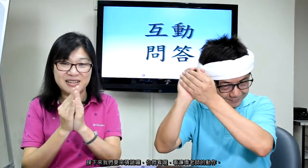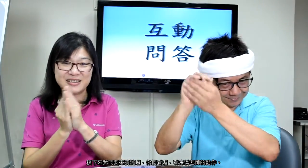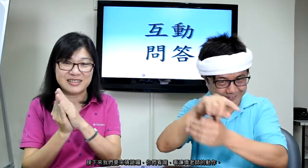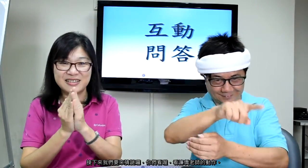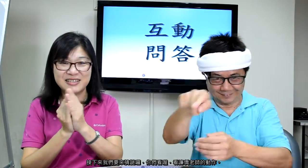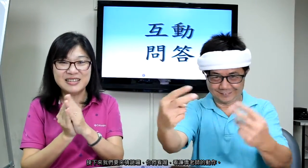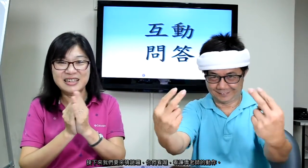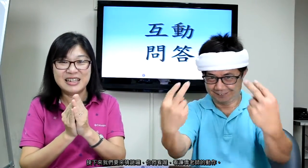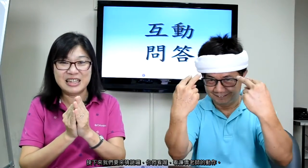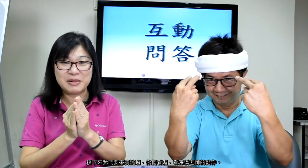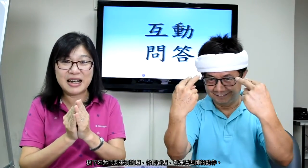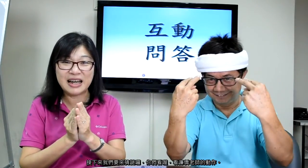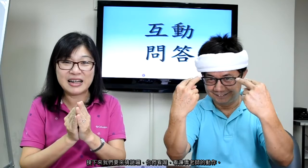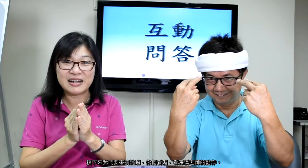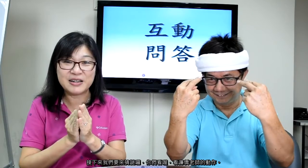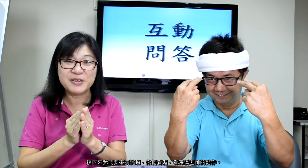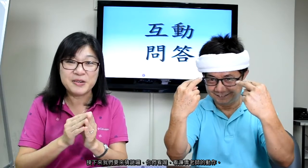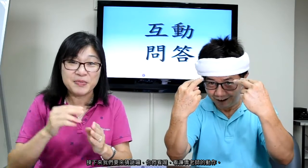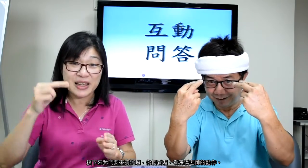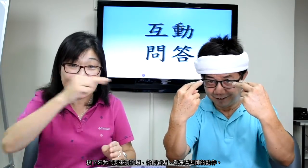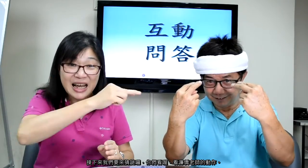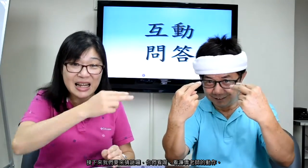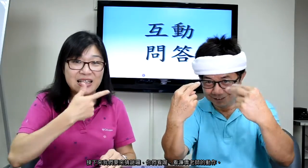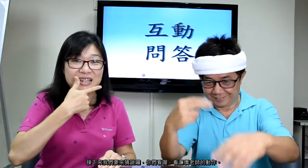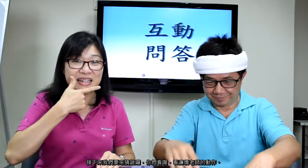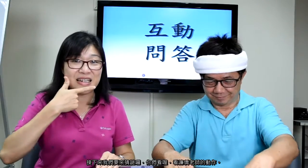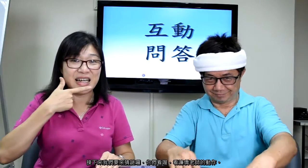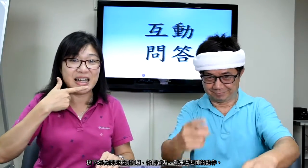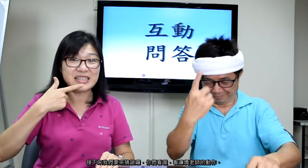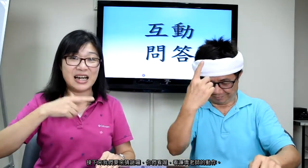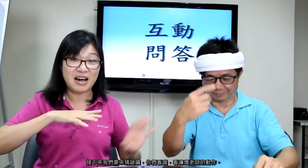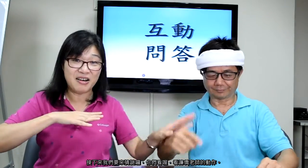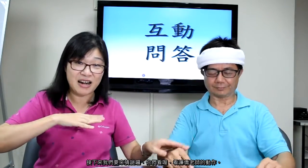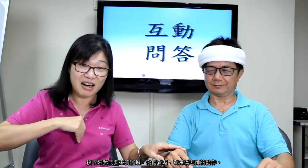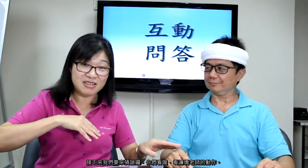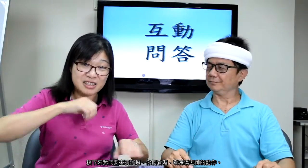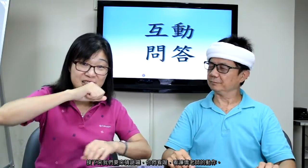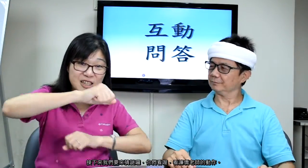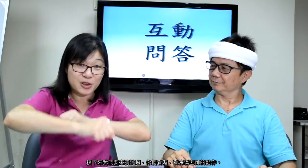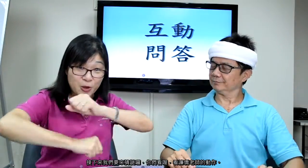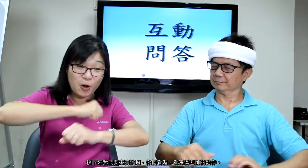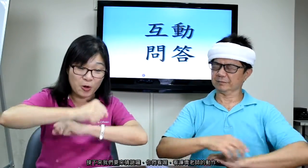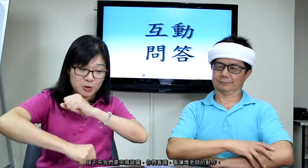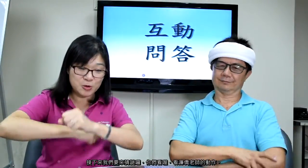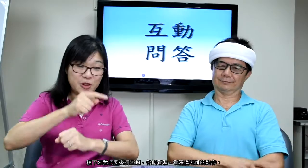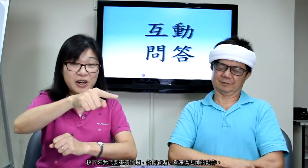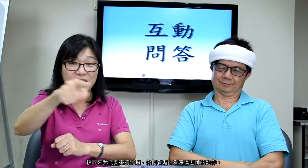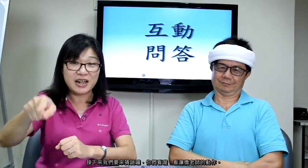喽，你们看哦，看。连桥老师的动作，